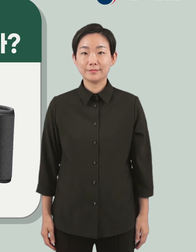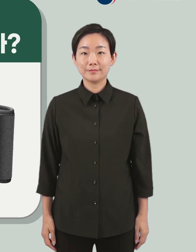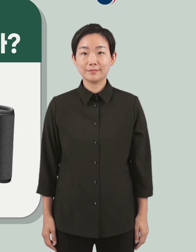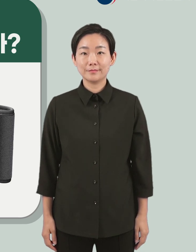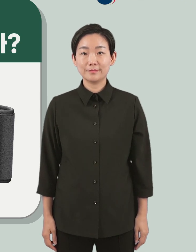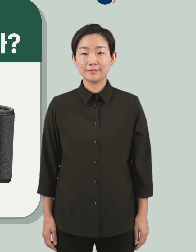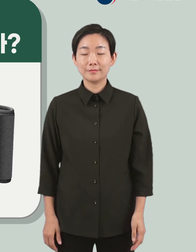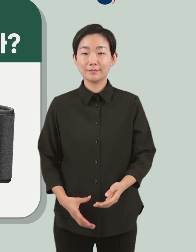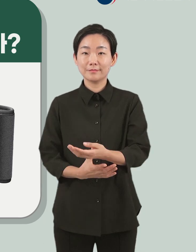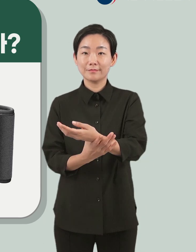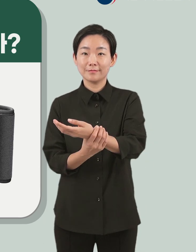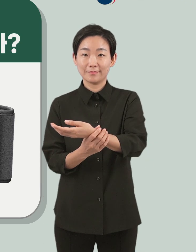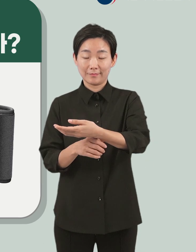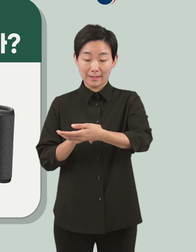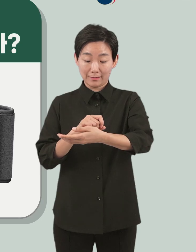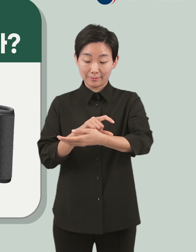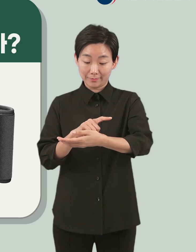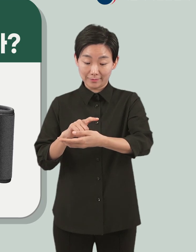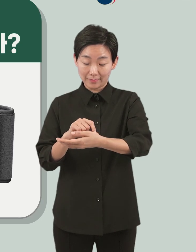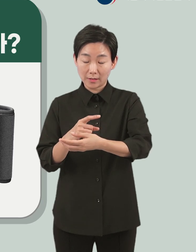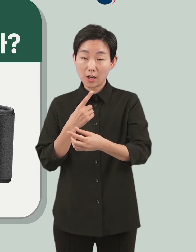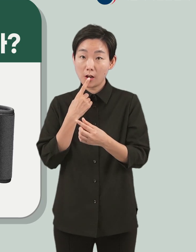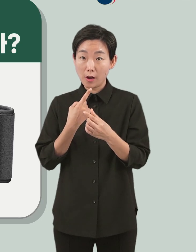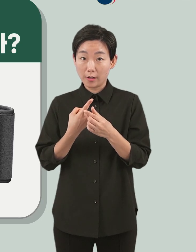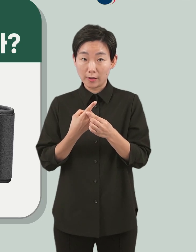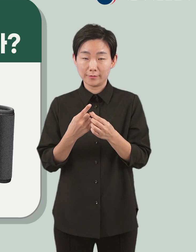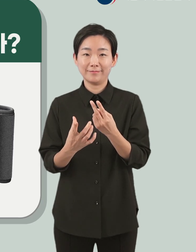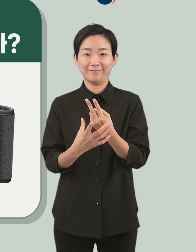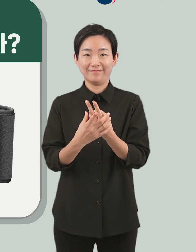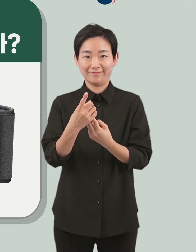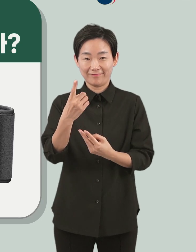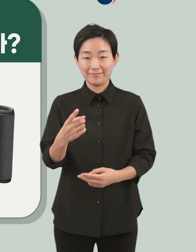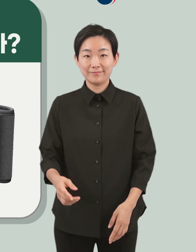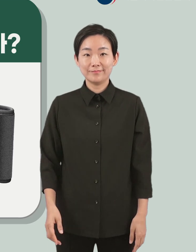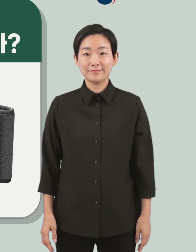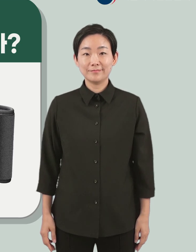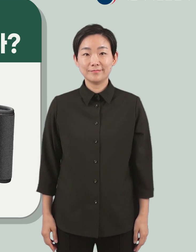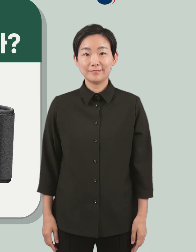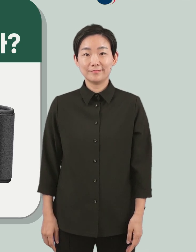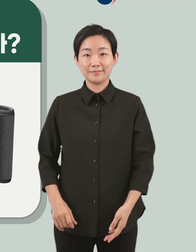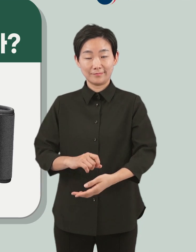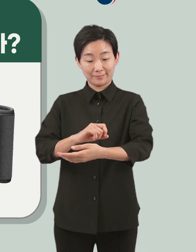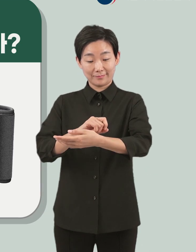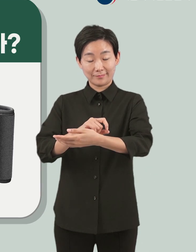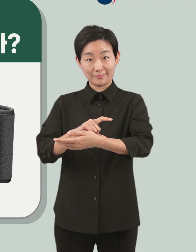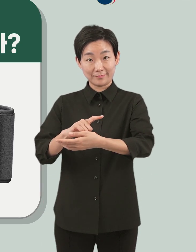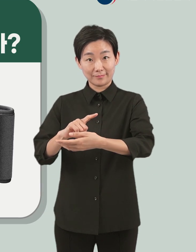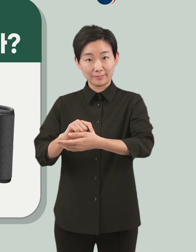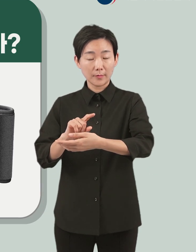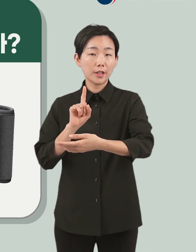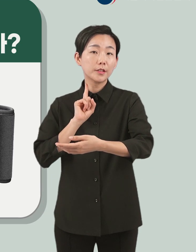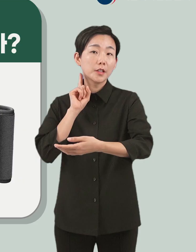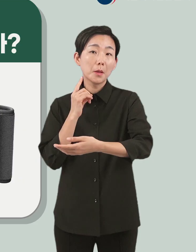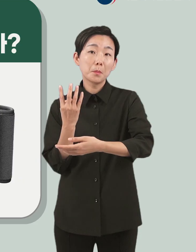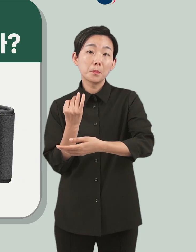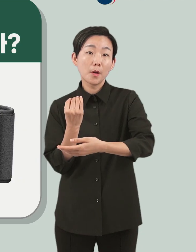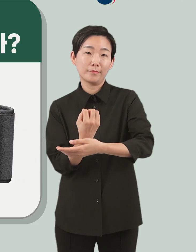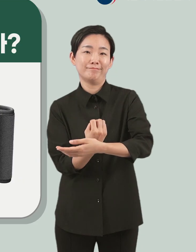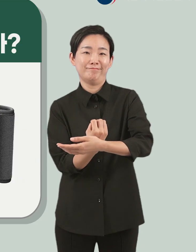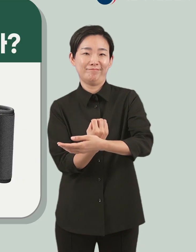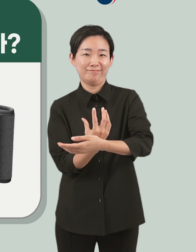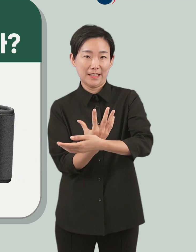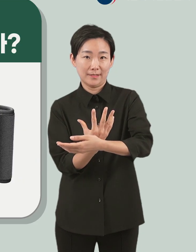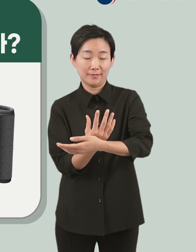이 의료기기는 본체, 건전지로 구성되어 있습니다. 본체 앞면 중앙에는 혈압 수치를 표시하는 화면이